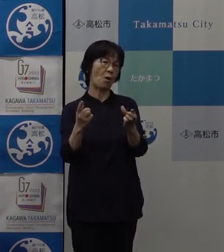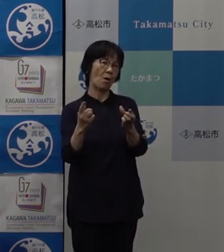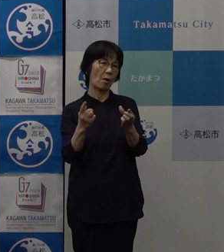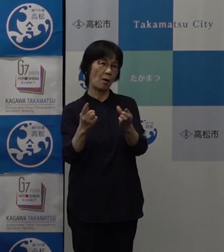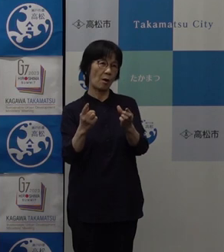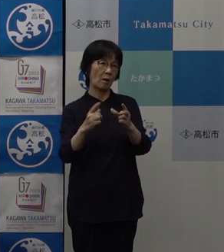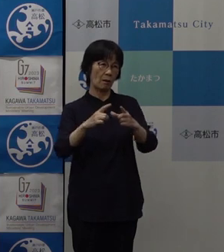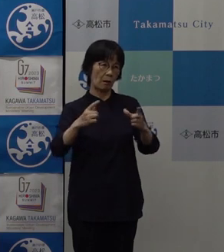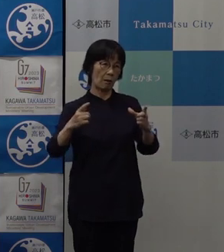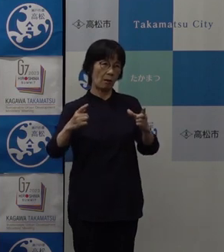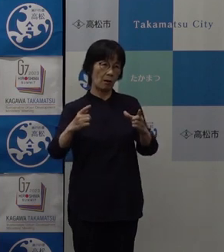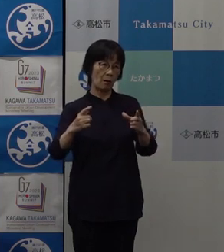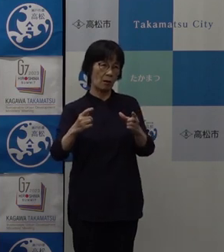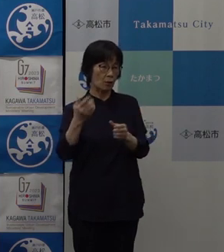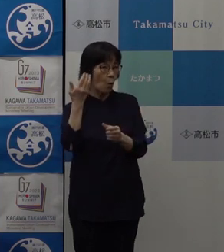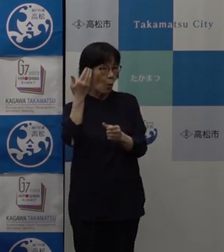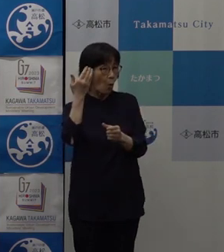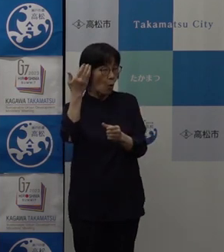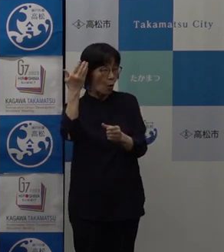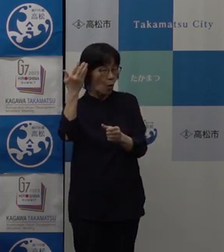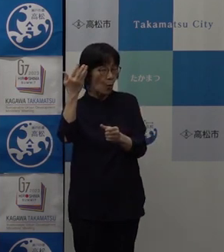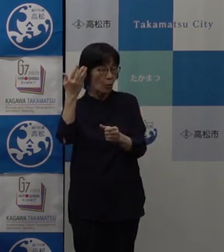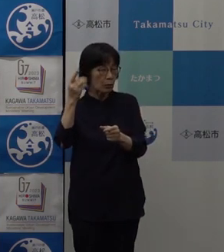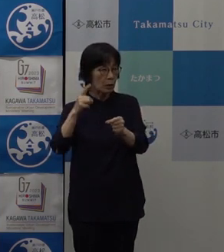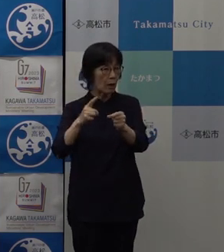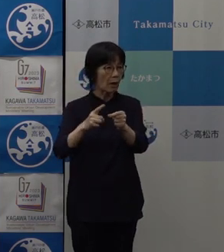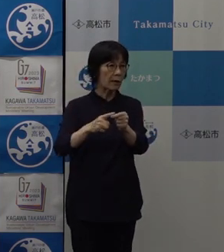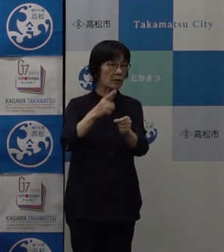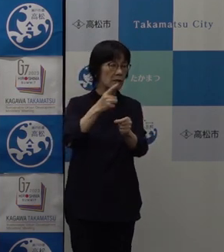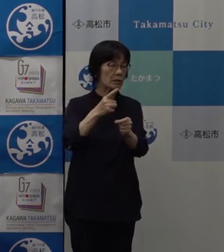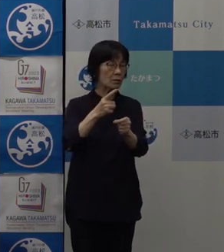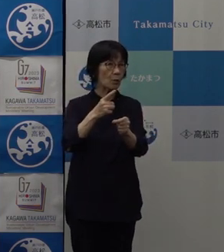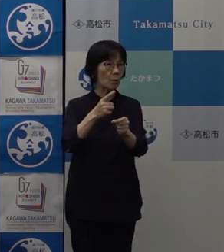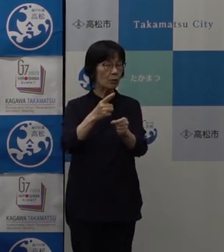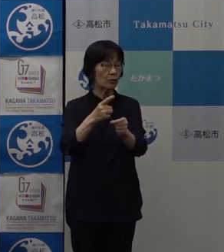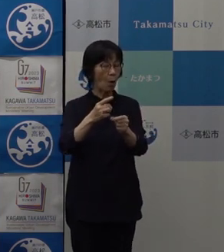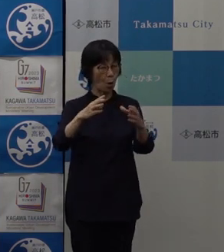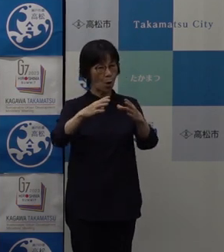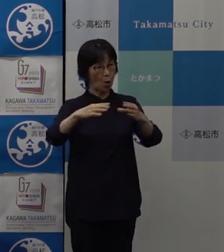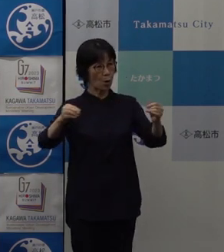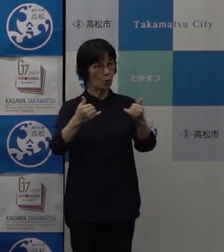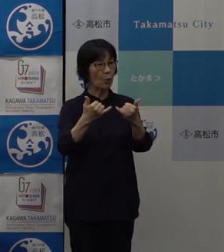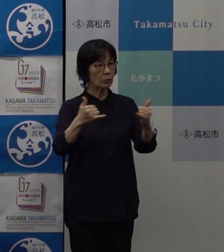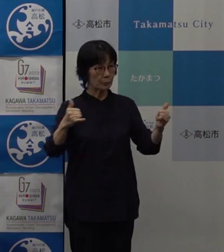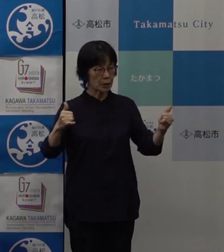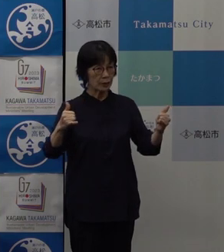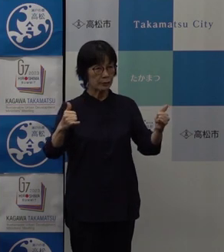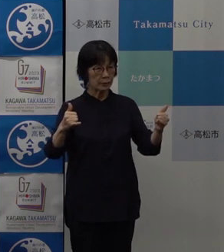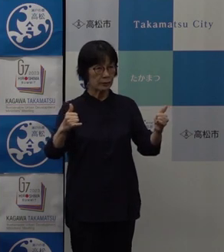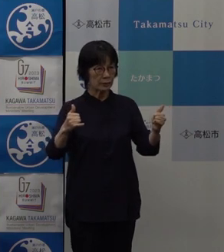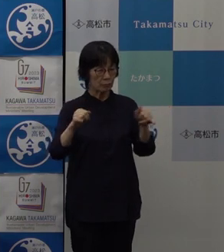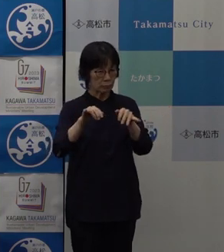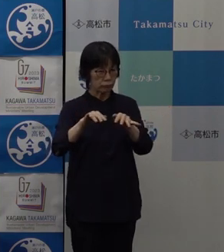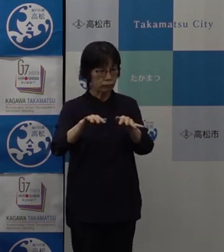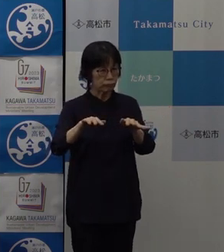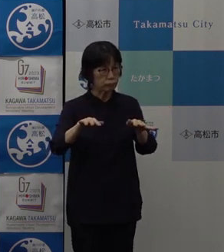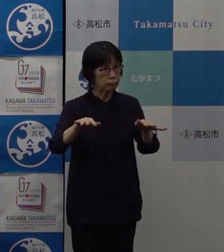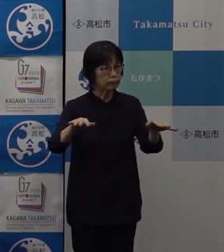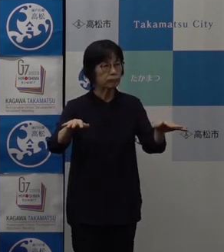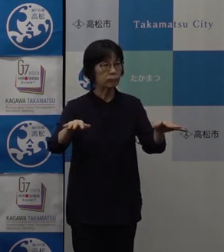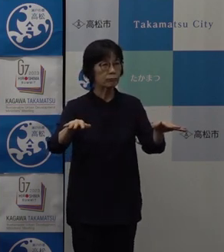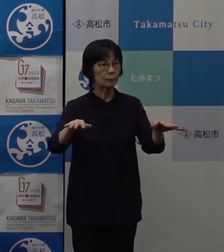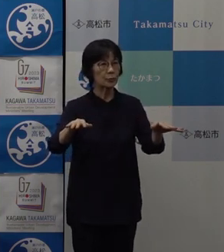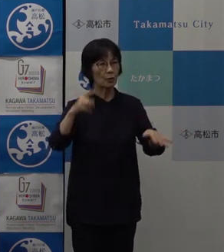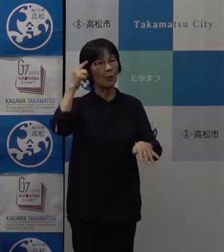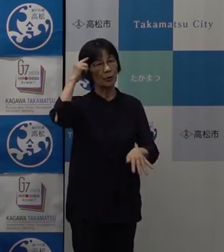の、想定していた、全国民にという、まあ、全員ではないにしてもある程度の普及は図られているのかなという